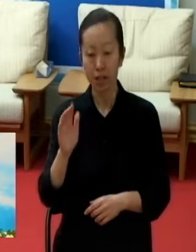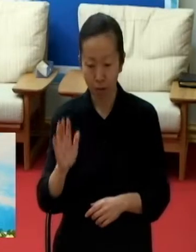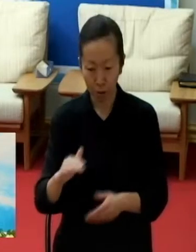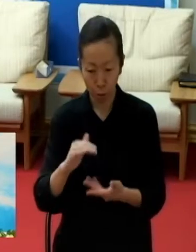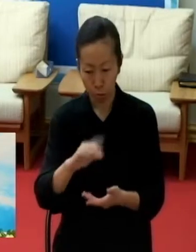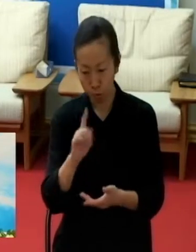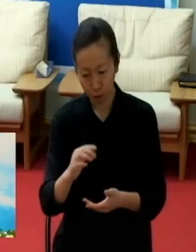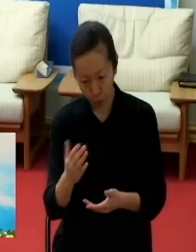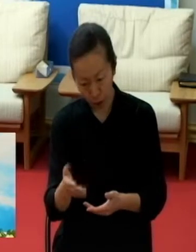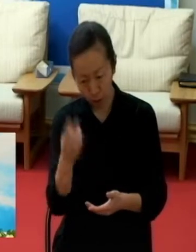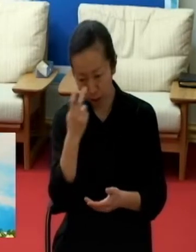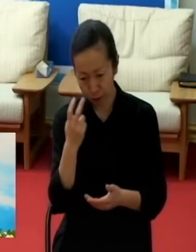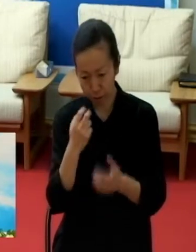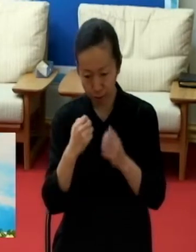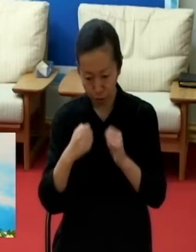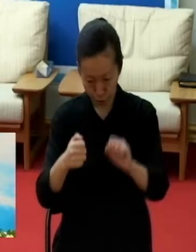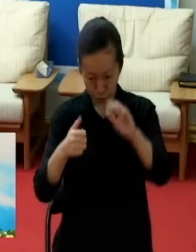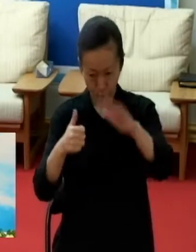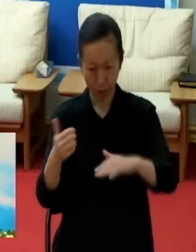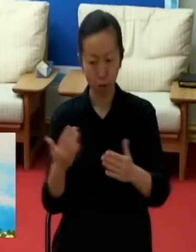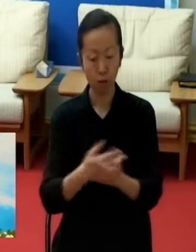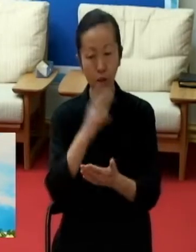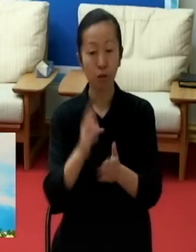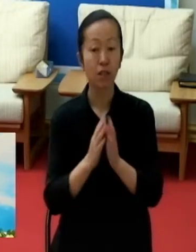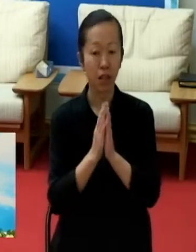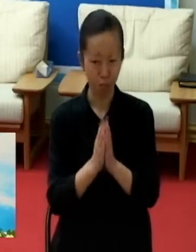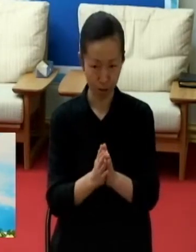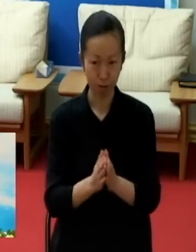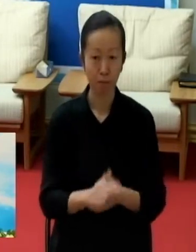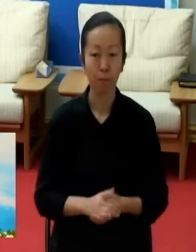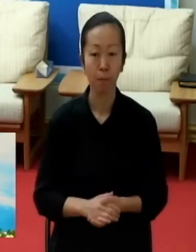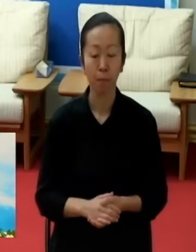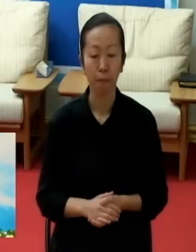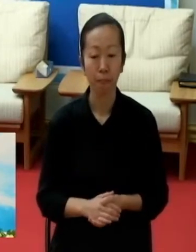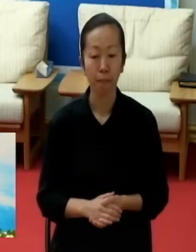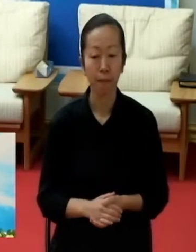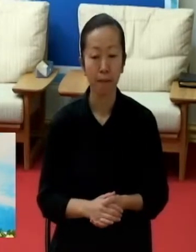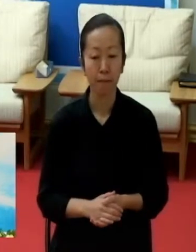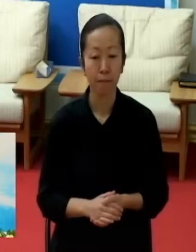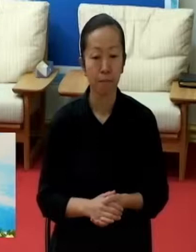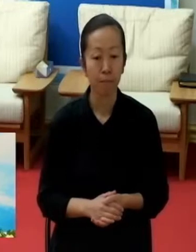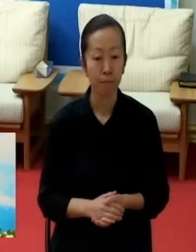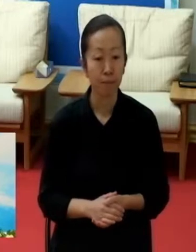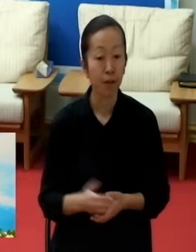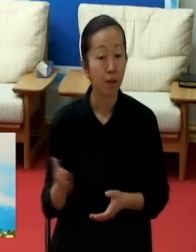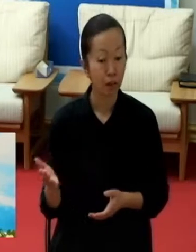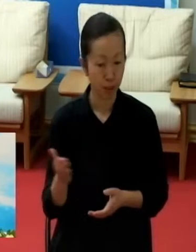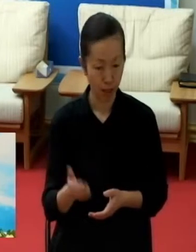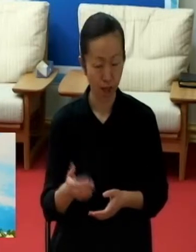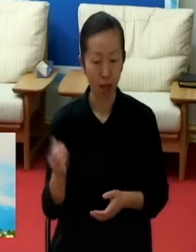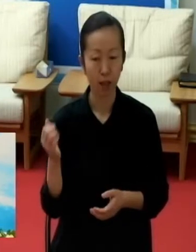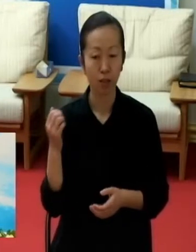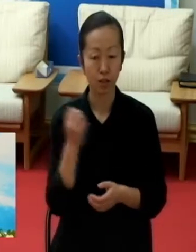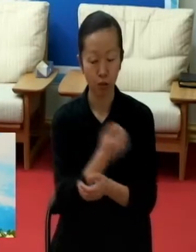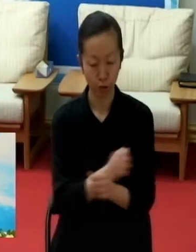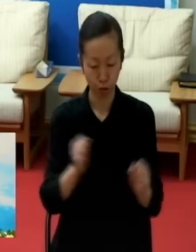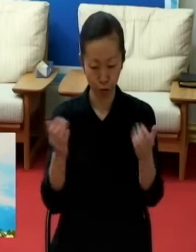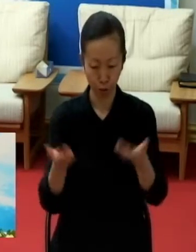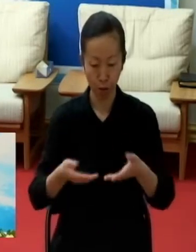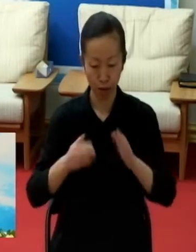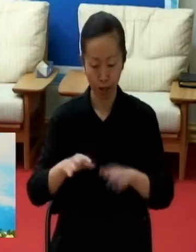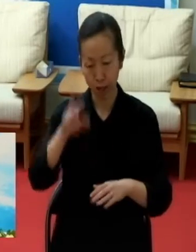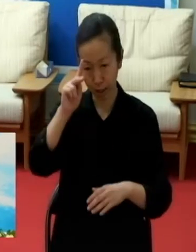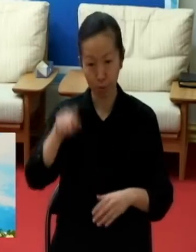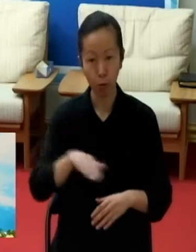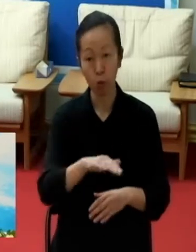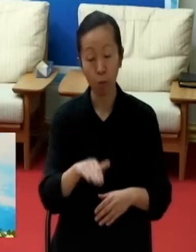ます。 또 구원받은 하나님의 자녀가 얼마나 축복인지 또 확인하는 시간이 되시길 바랍니다. まだ救われた神の子が